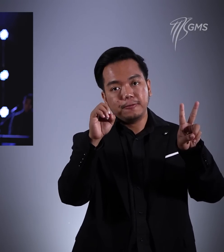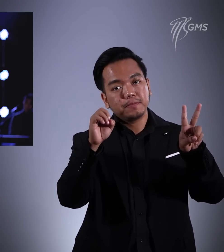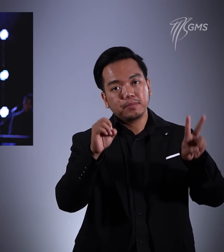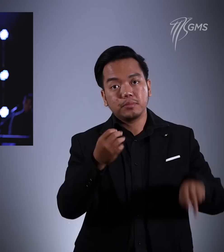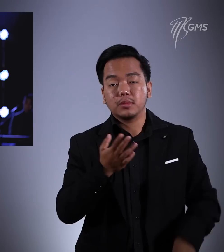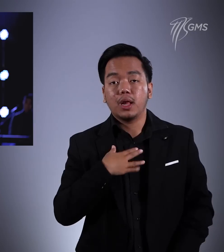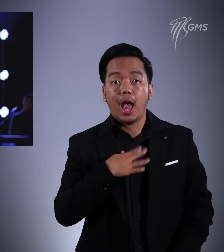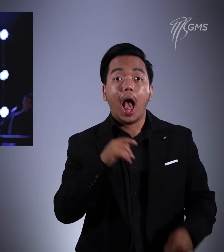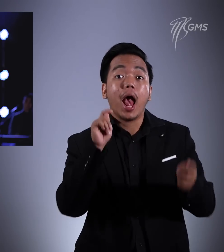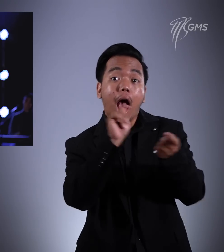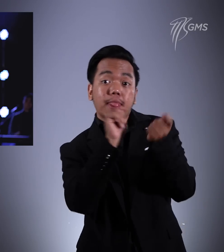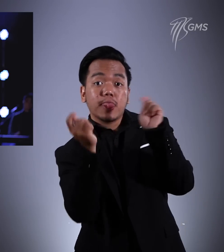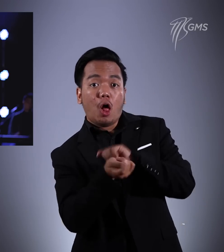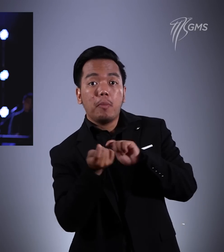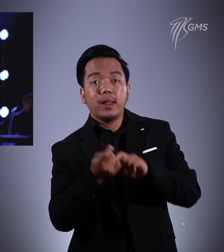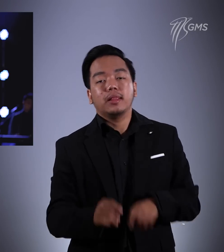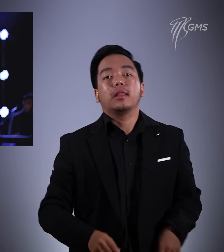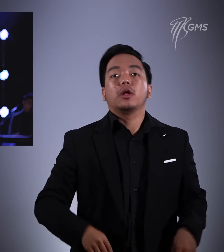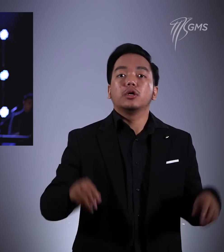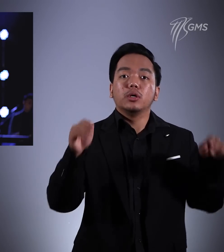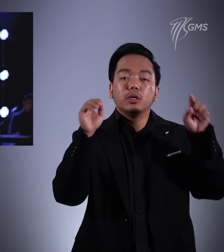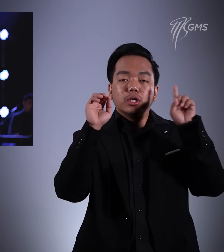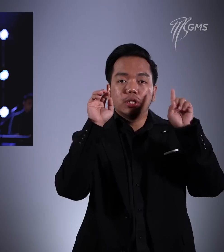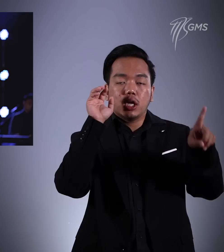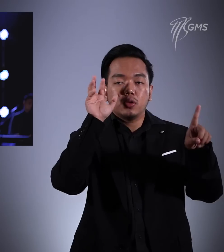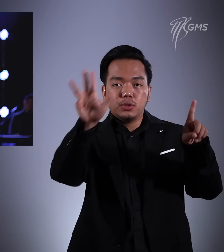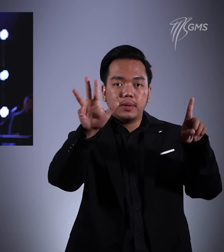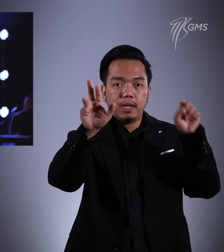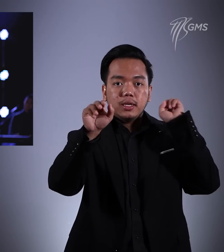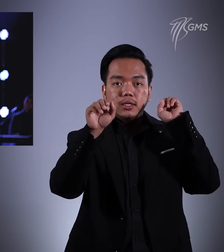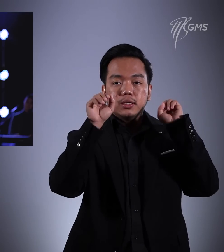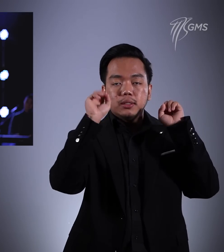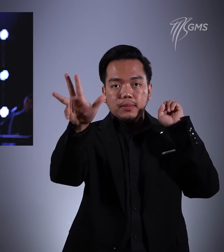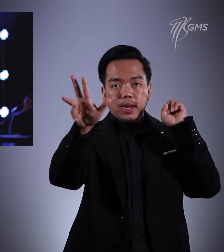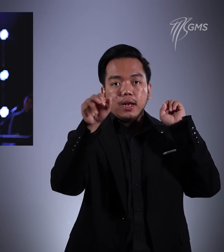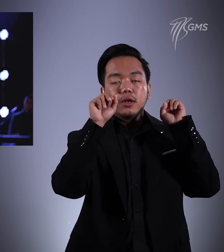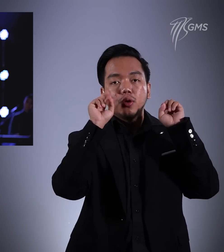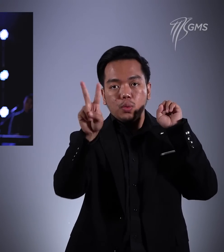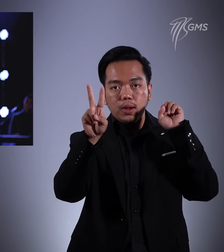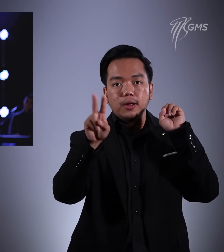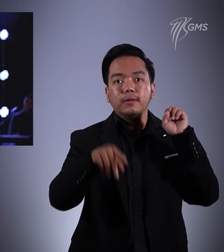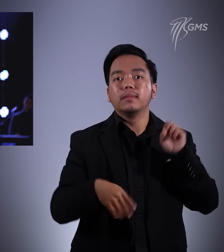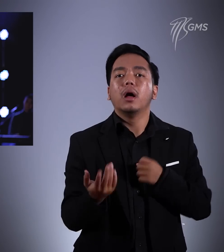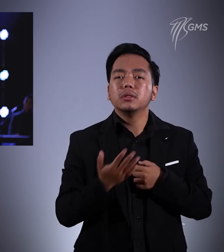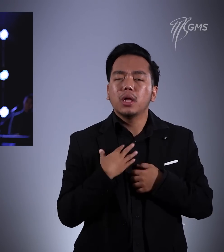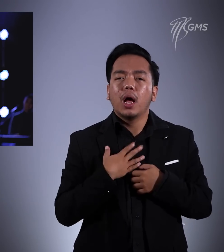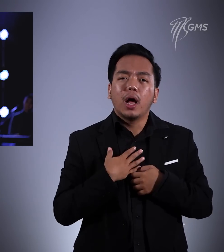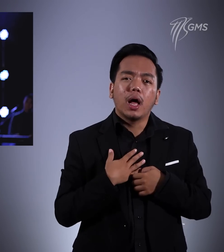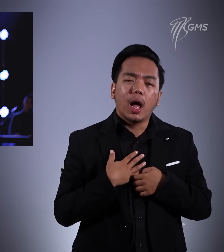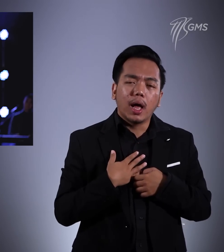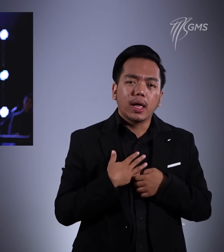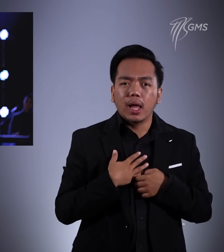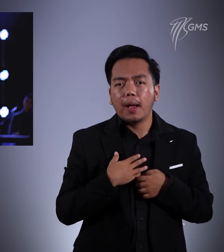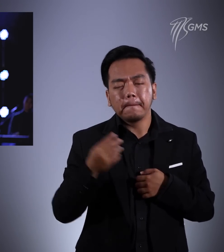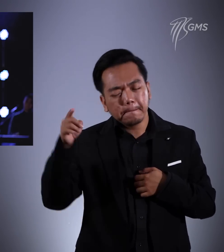92. 28 tahun lalu, 28 tahun saya ikut Tuhan. Berkali-kali saya salah paham dengan Kristus. Saya kira Tuhan masih marah sama saya karena saya